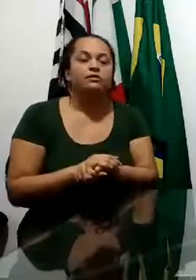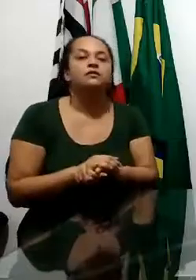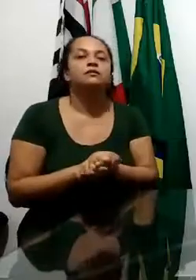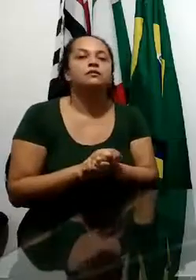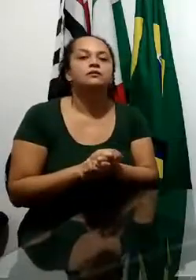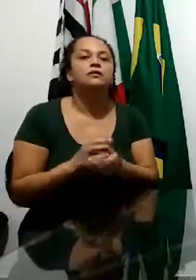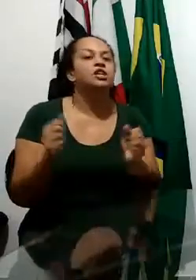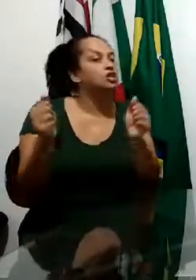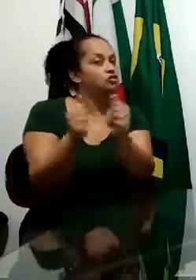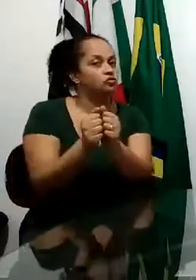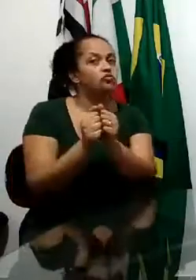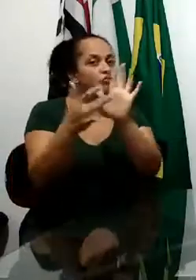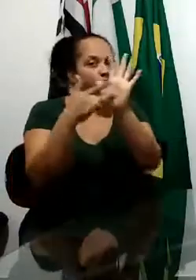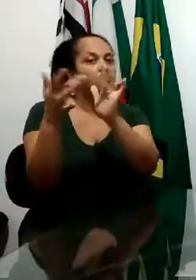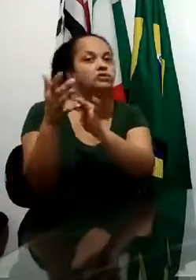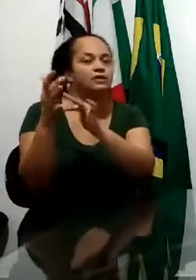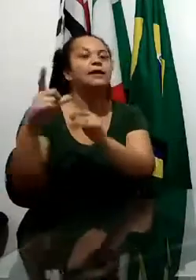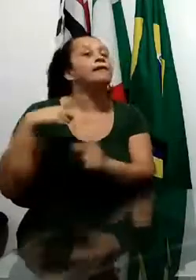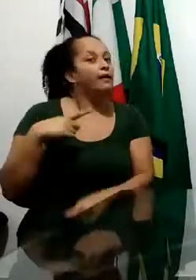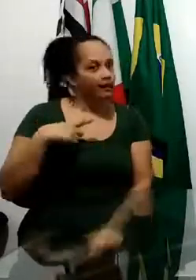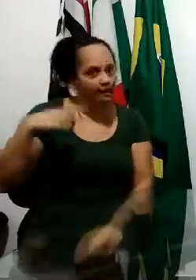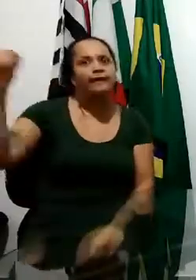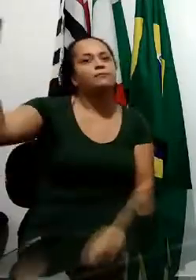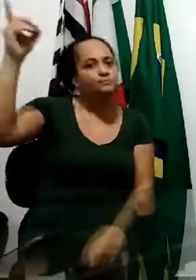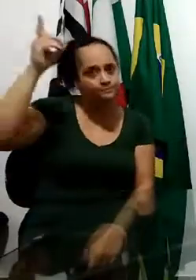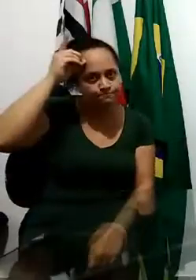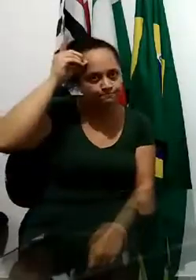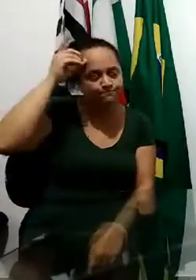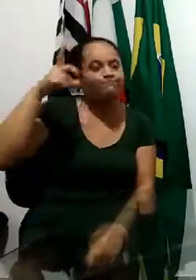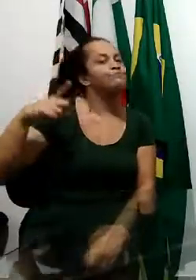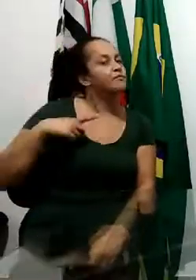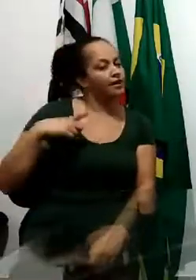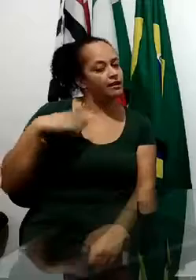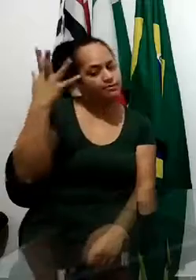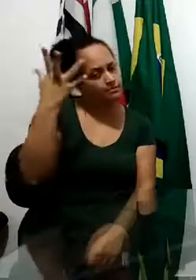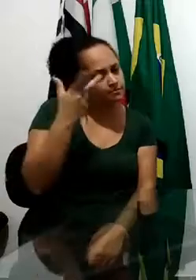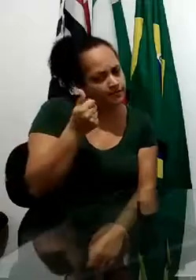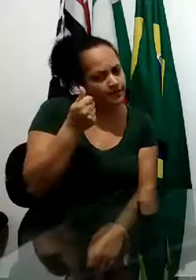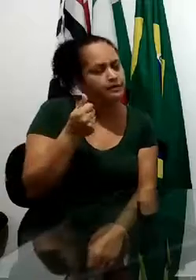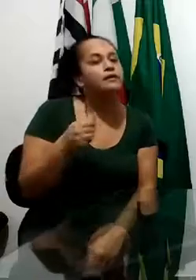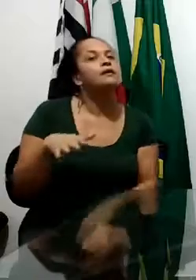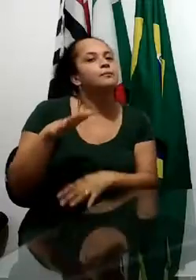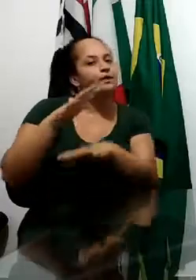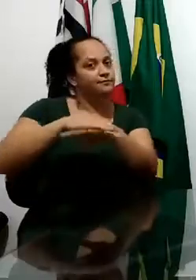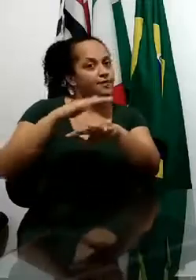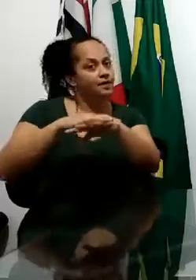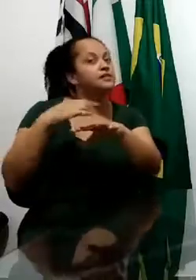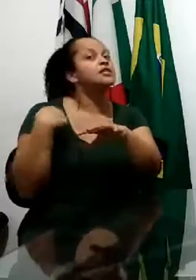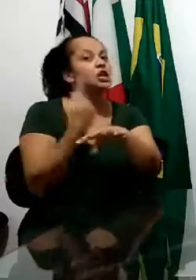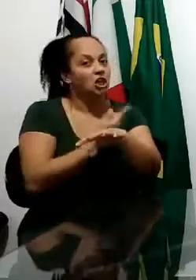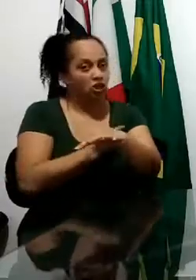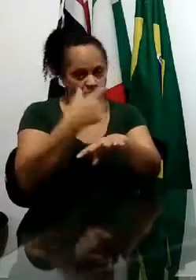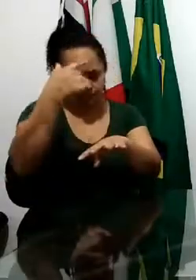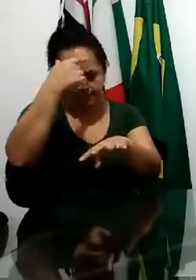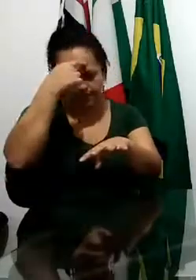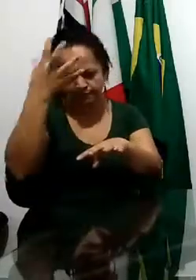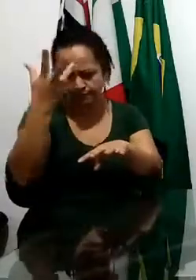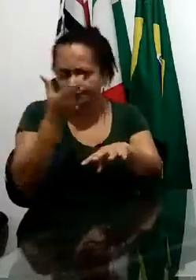recebemos dons e recebemos talentos para cumprir a nossa vocação nesse